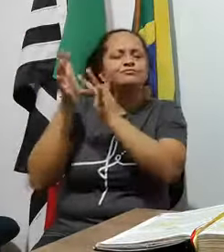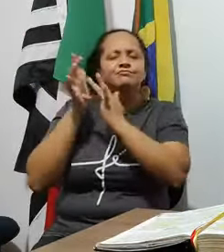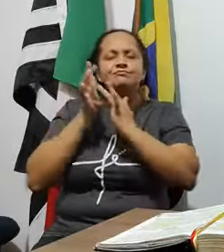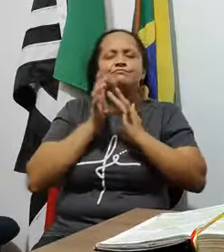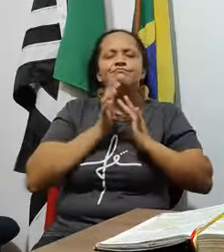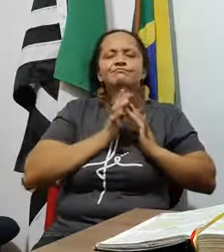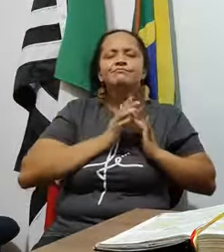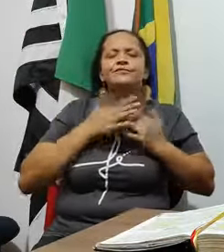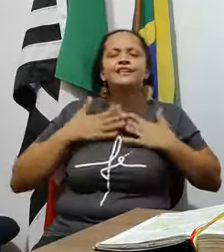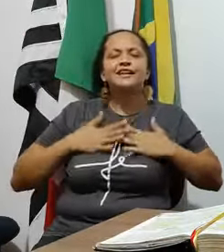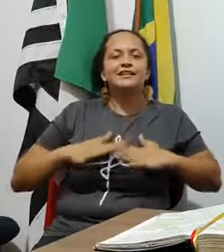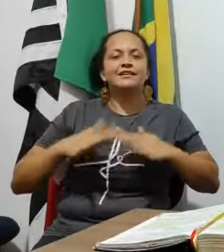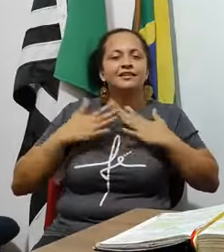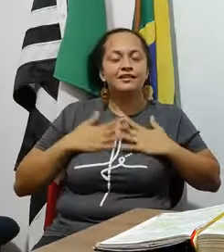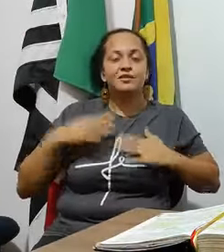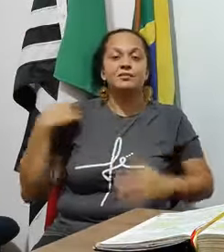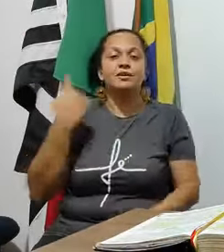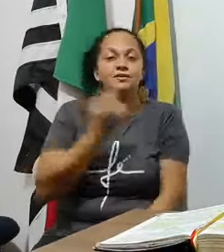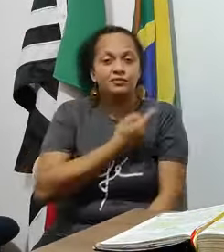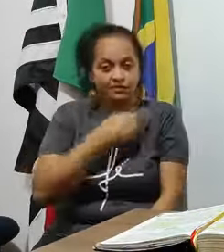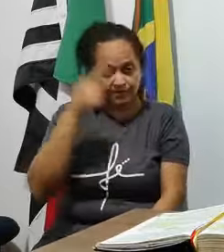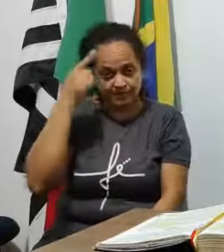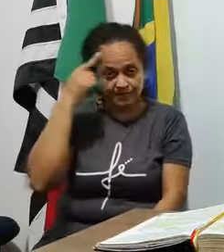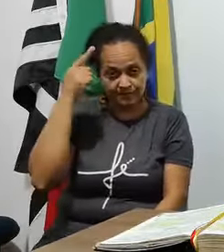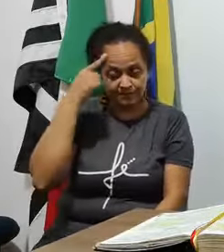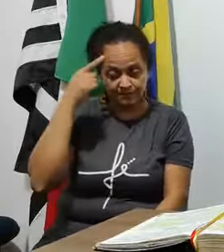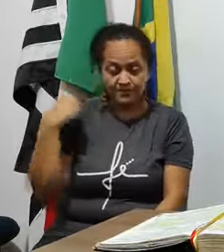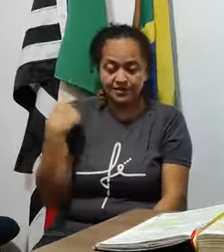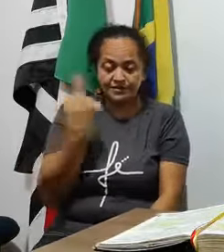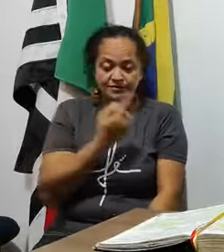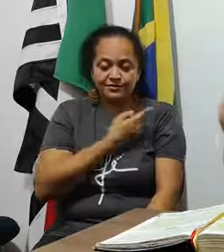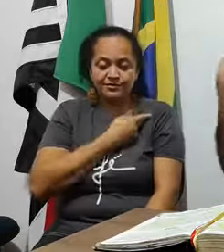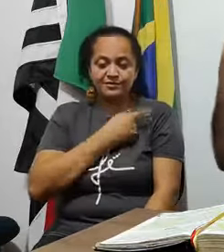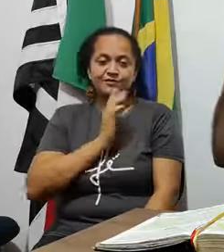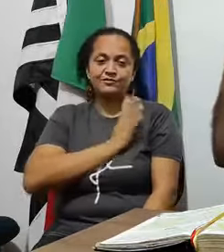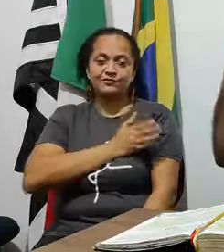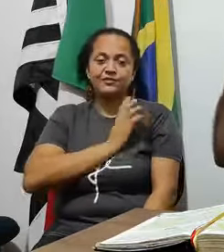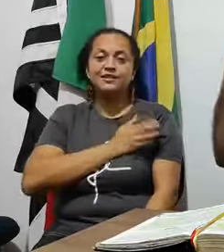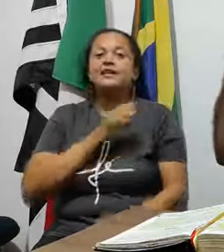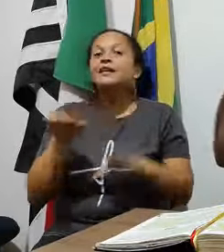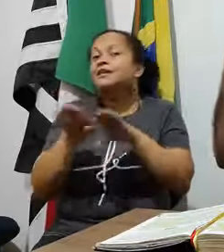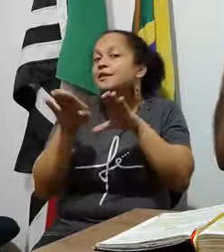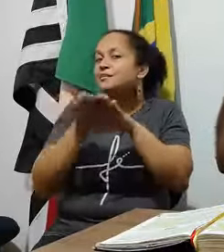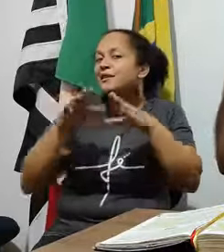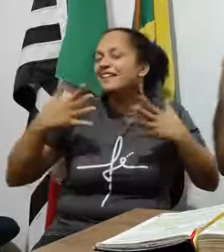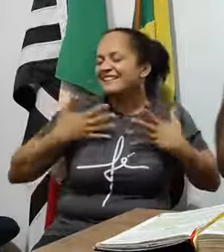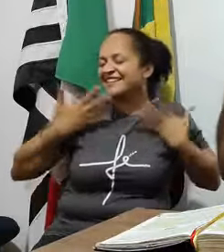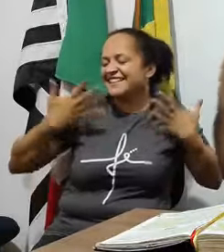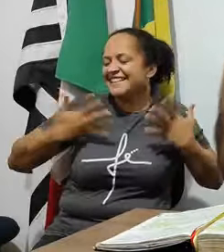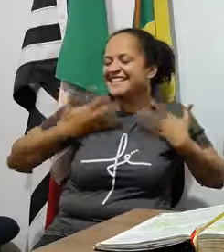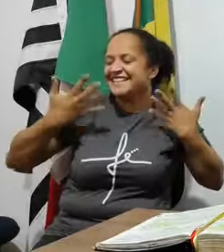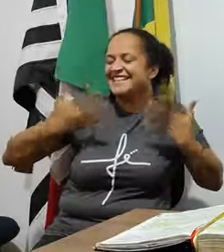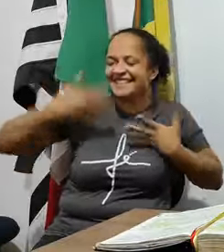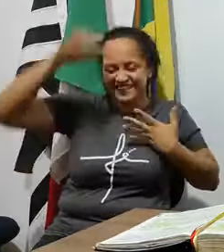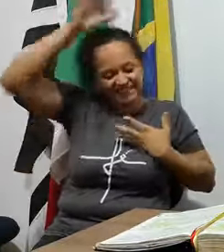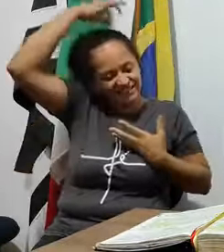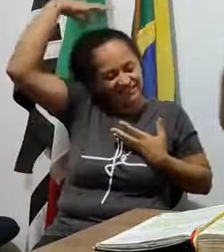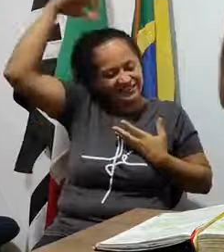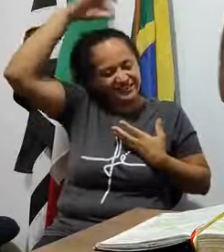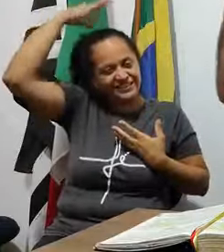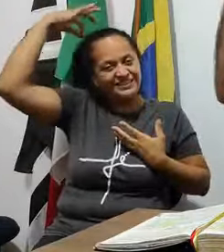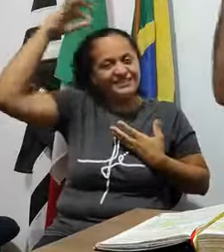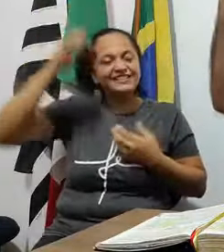que guarda a nossa mente e o nosso coração, do gozo do Espírito Santo, que é a nossa força, a alegria do Senhor é a nossa força,